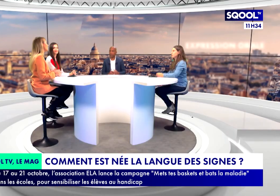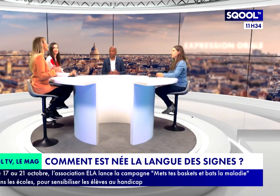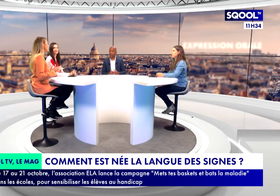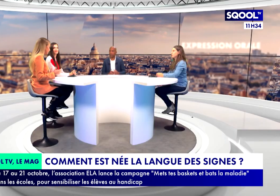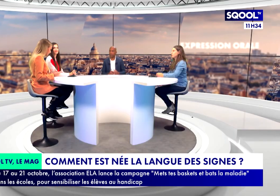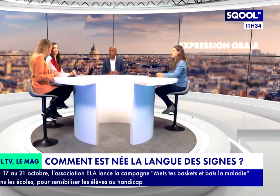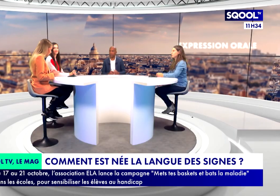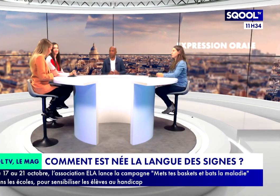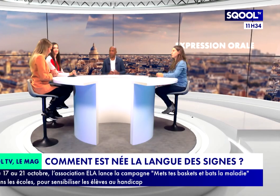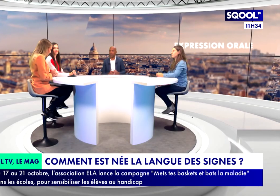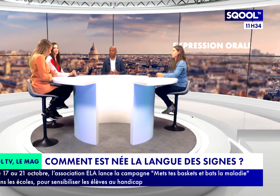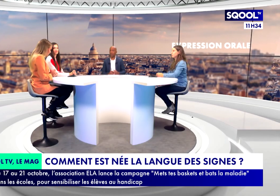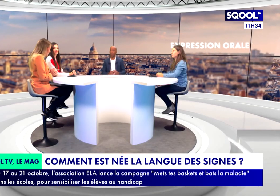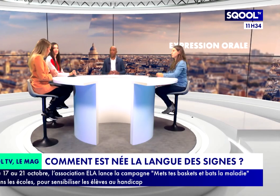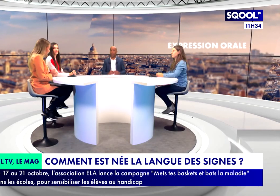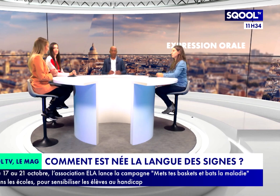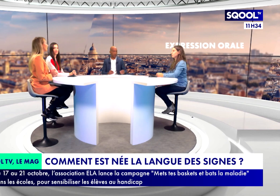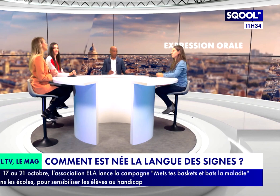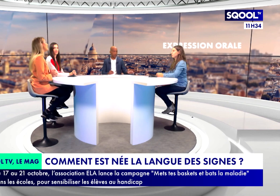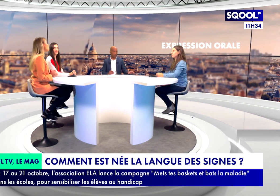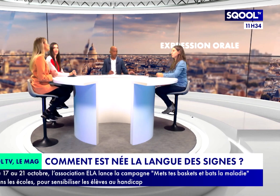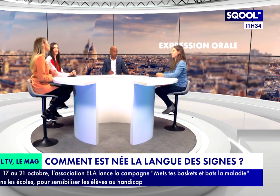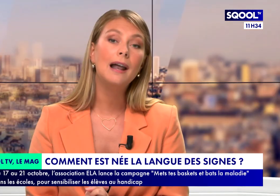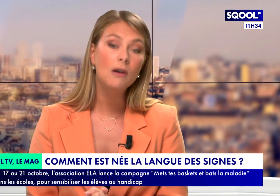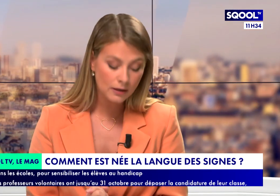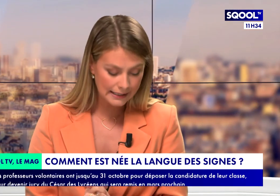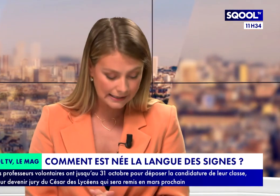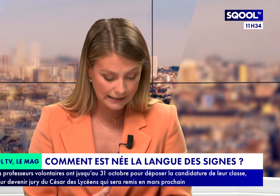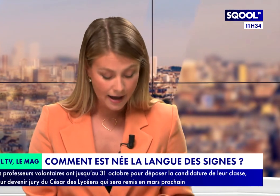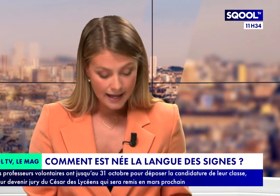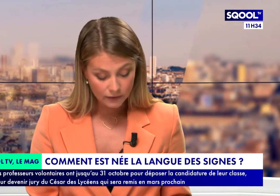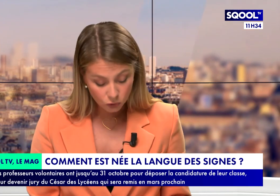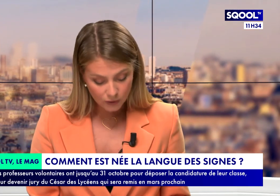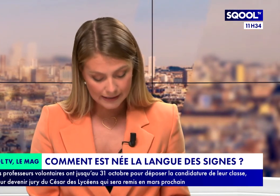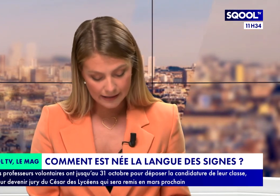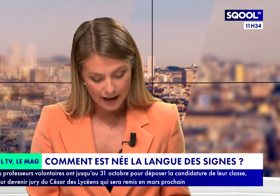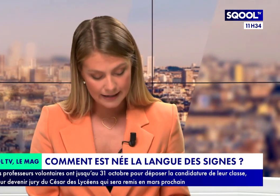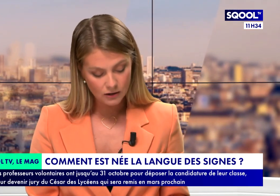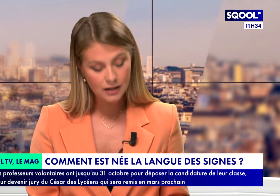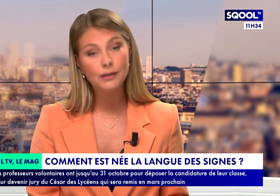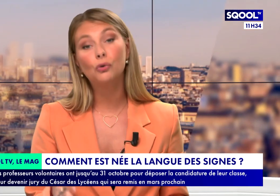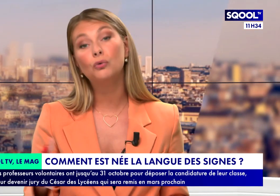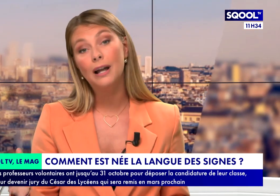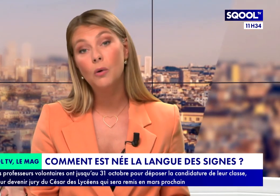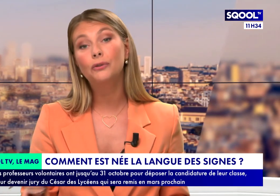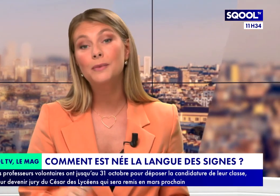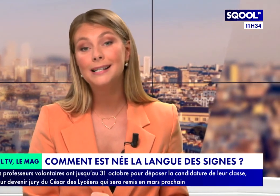réveil des sourds. Mais ce n'est qu'en 1991 que la langue des signes est autorisée à l'école et surtout la loi 2005